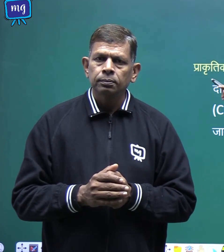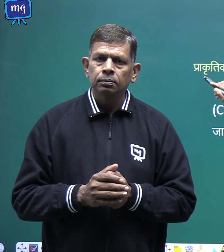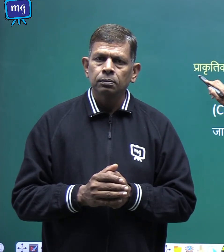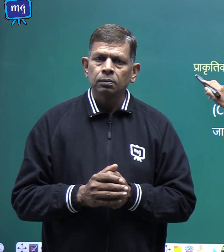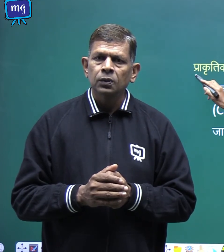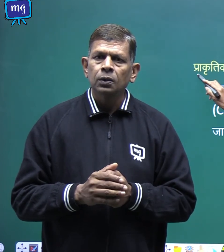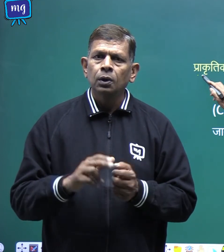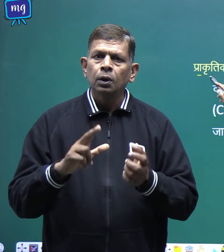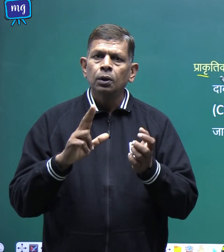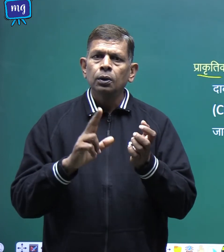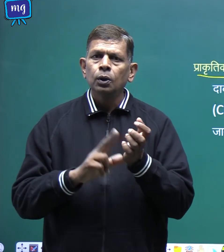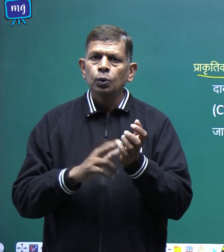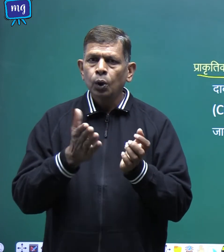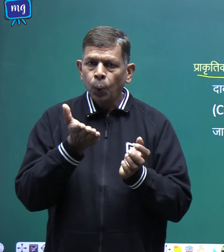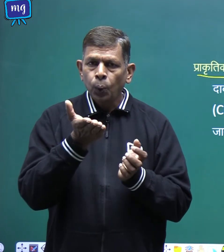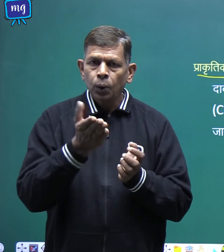प्राकृतिक गैस,